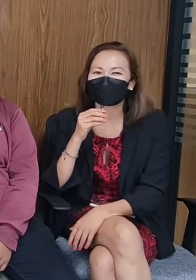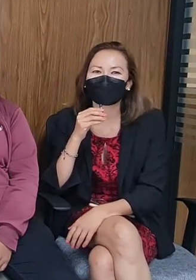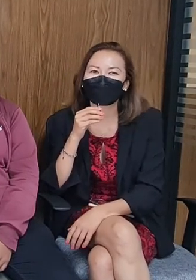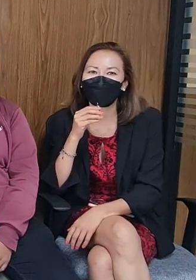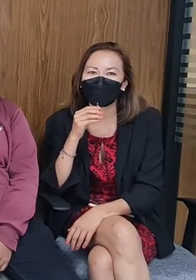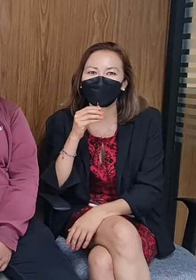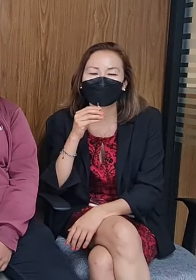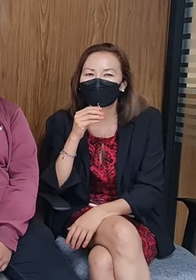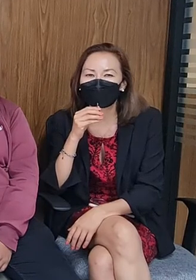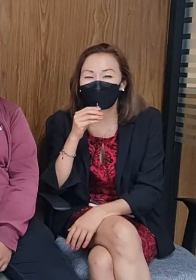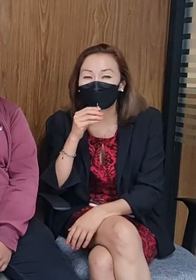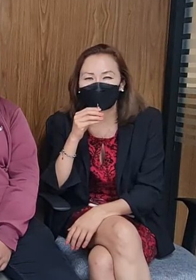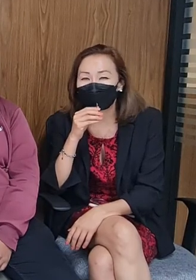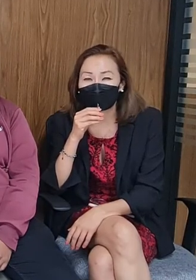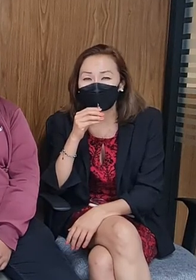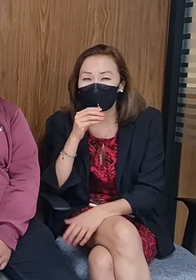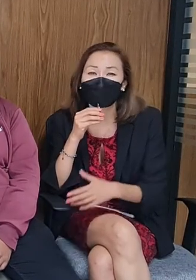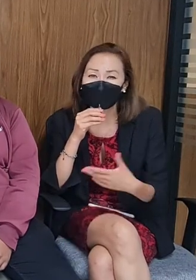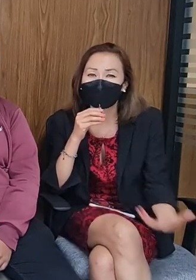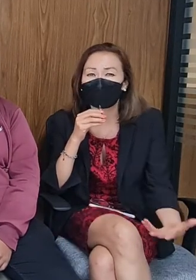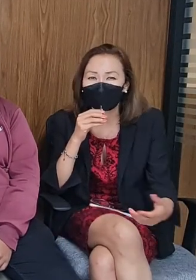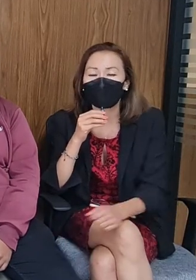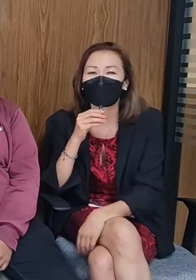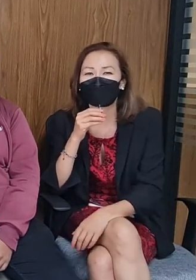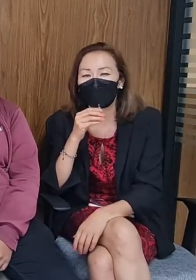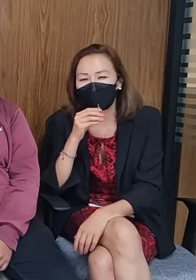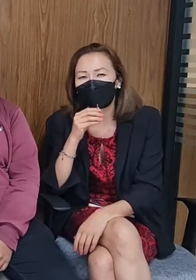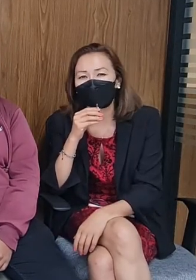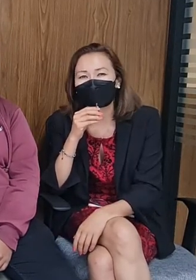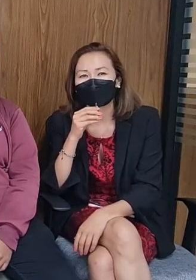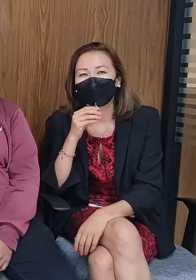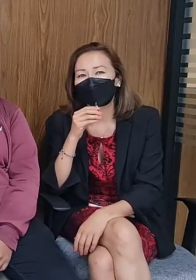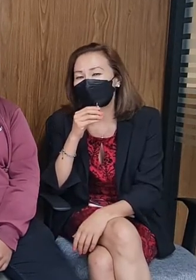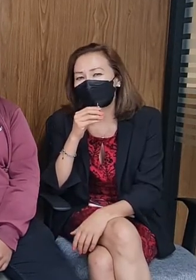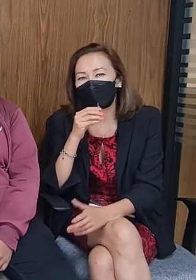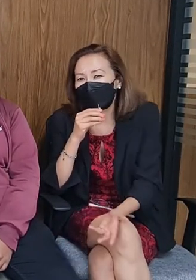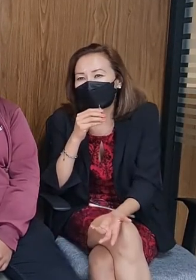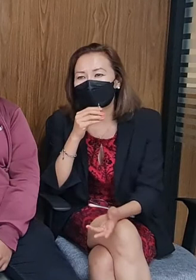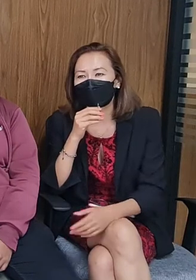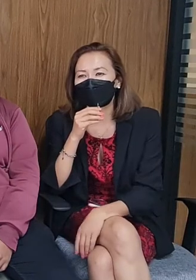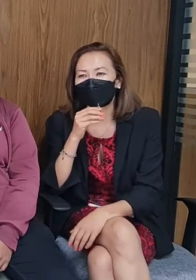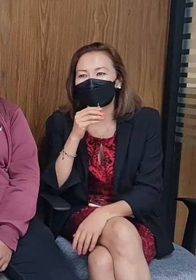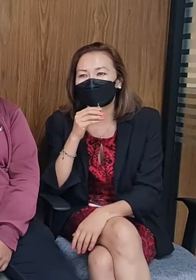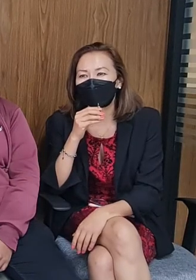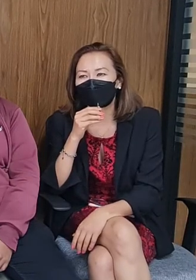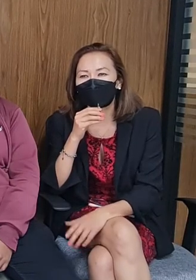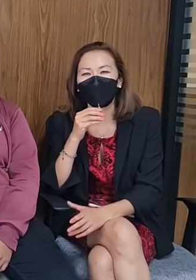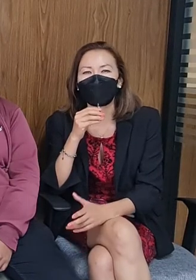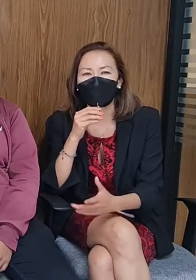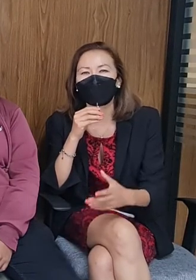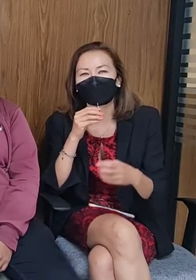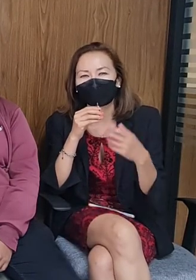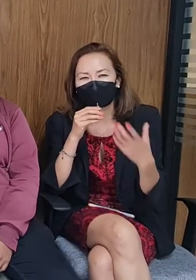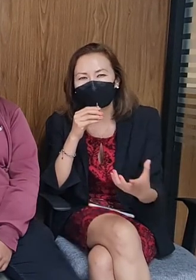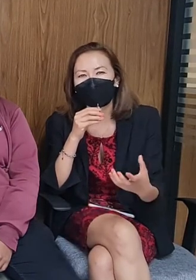pues van a dar lo mejor de ellos, vamos a dar lo mejor de nosotros y estamos en la mejor